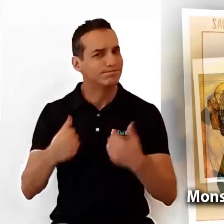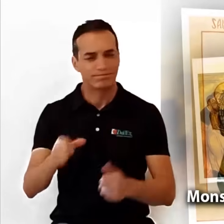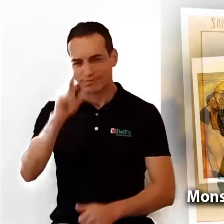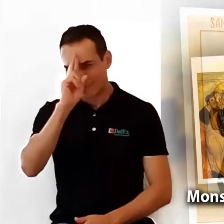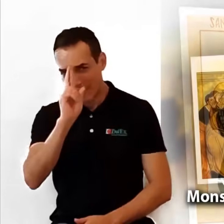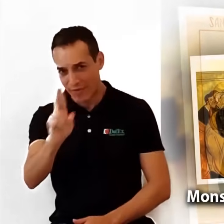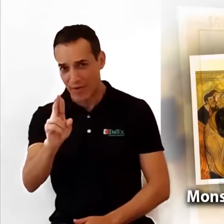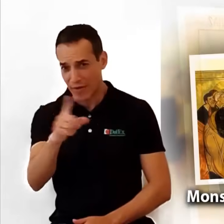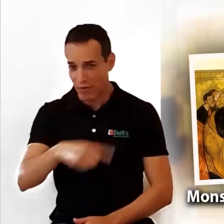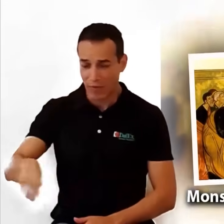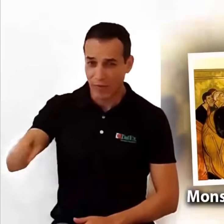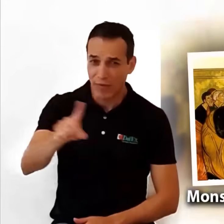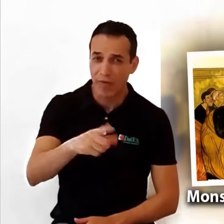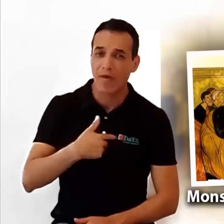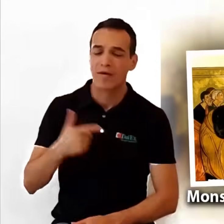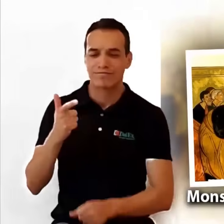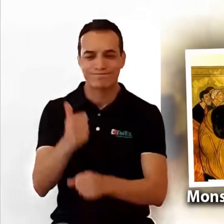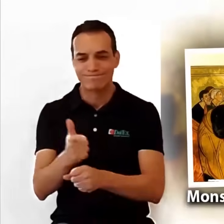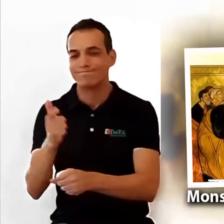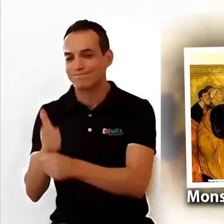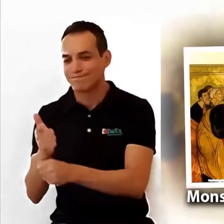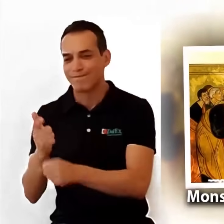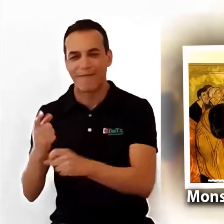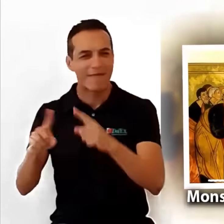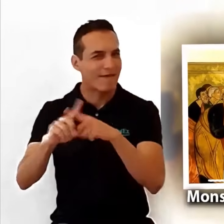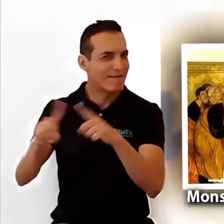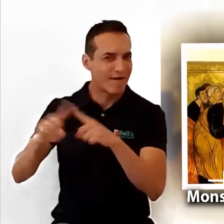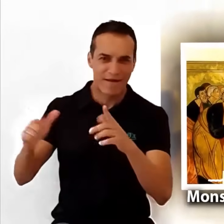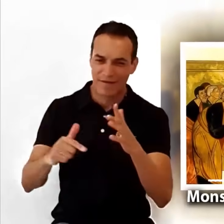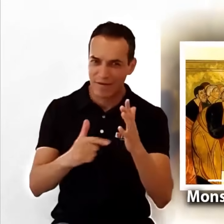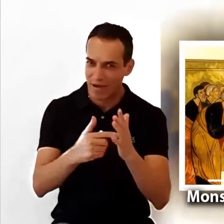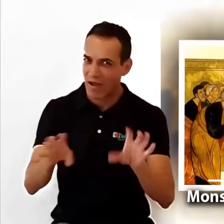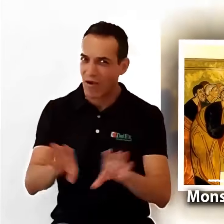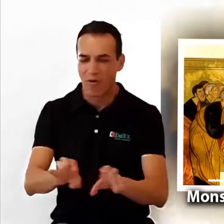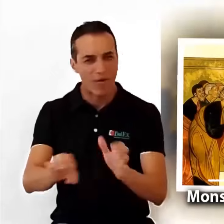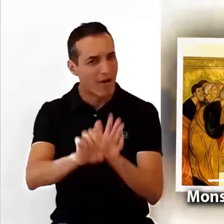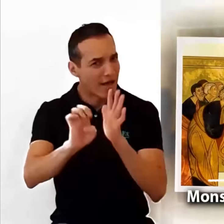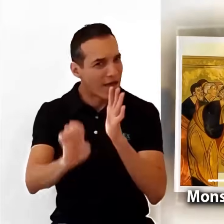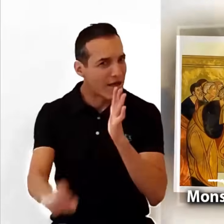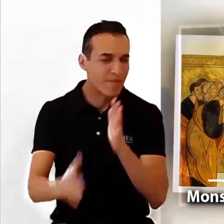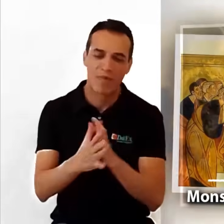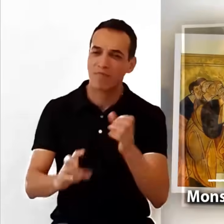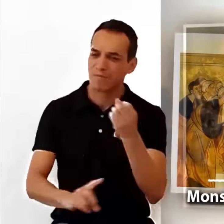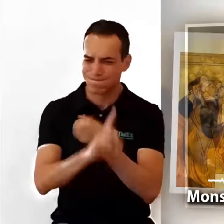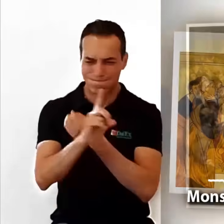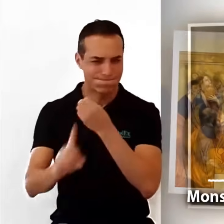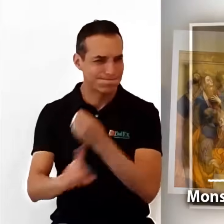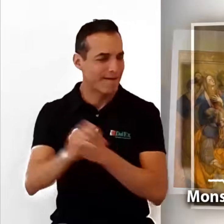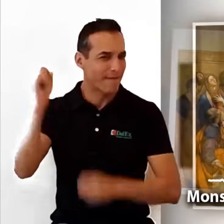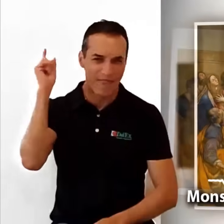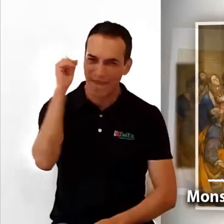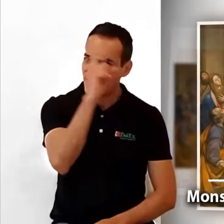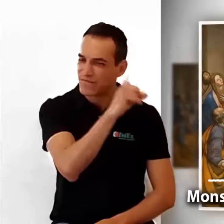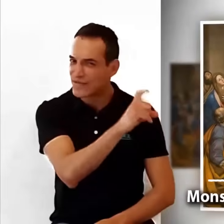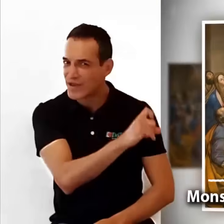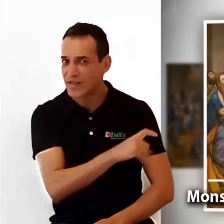atentos, iremos descubriendo en los lugares más remotos, en las situaciones más críticas y en las